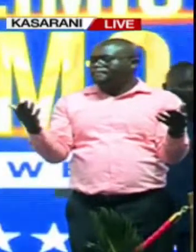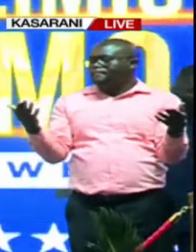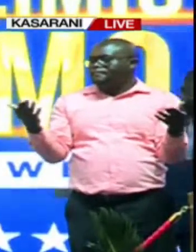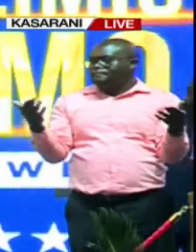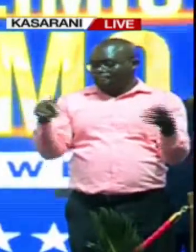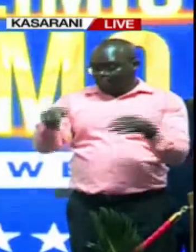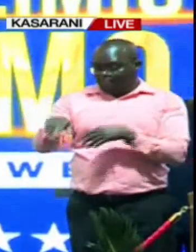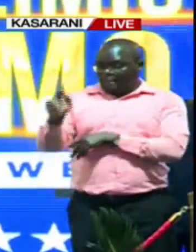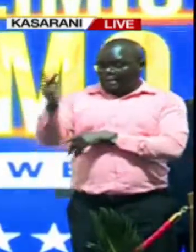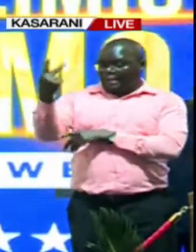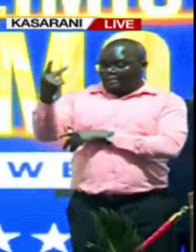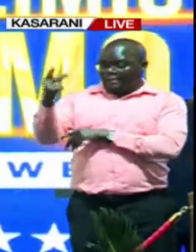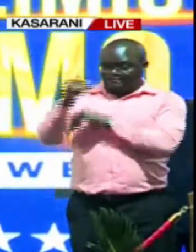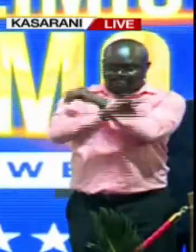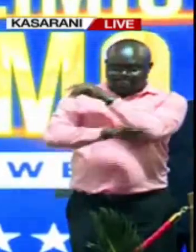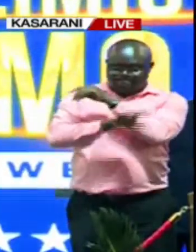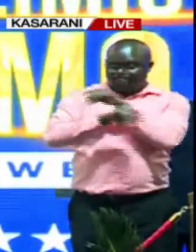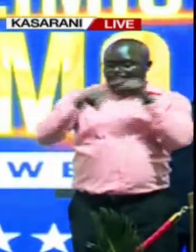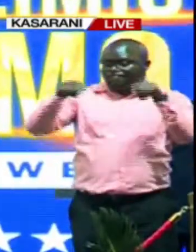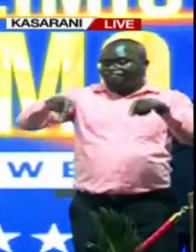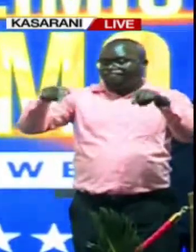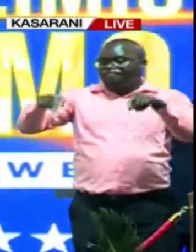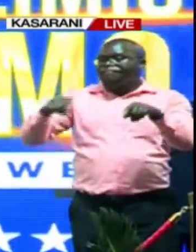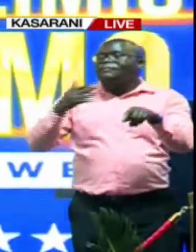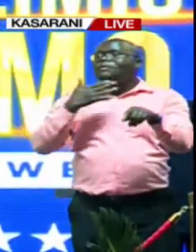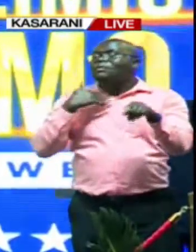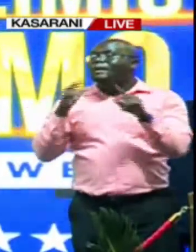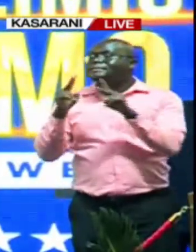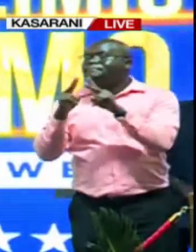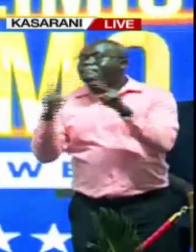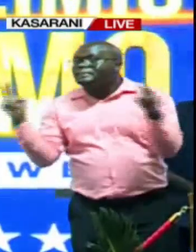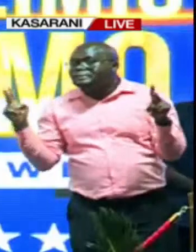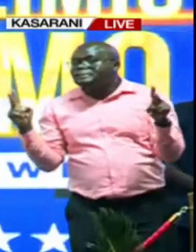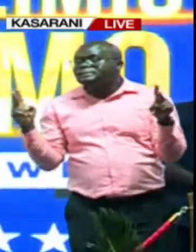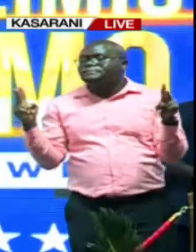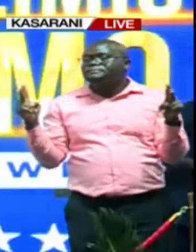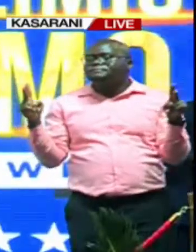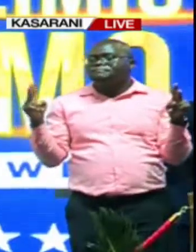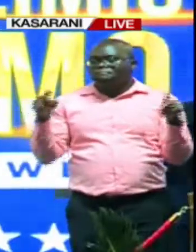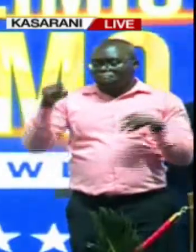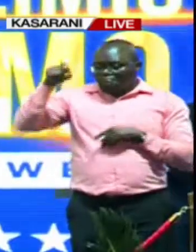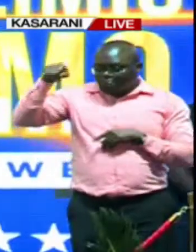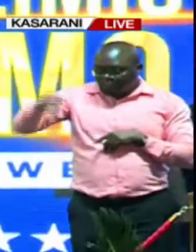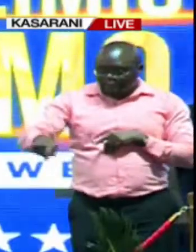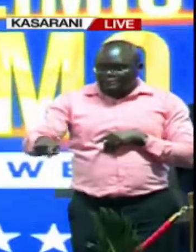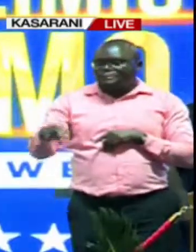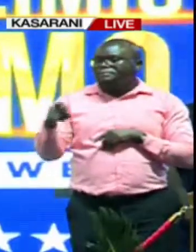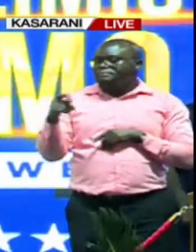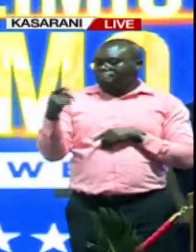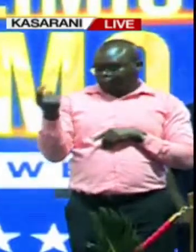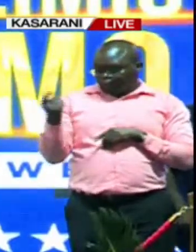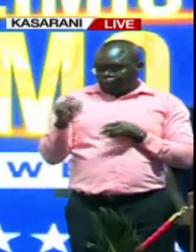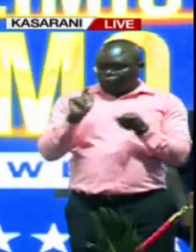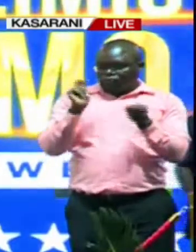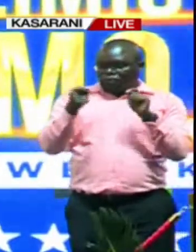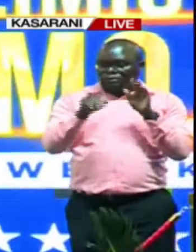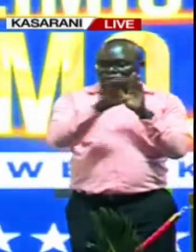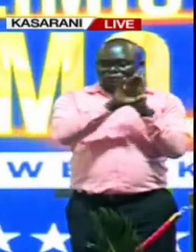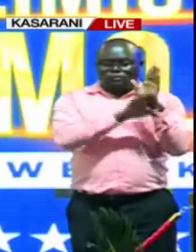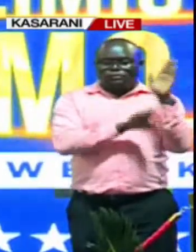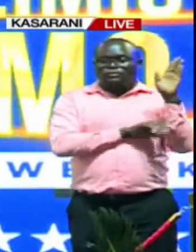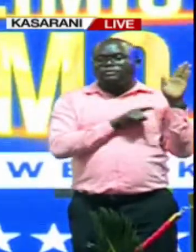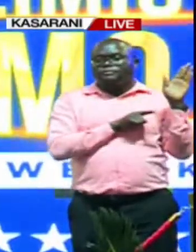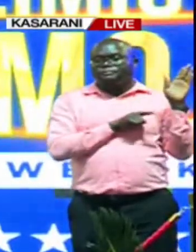katika nchi hii tukitaka amani ni lazima tuangalie mambo ya katiba yetu.